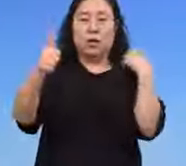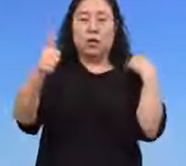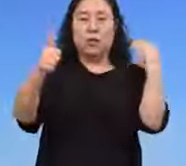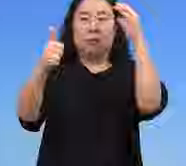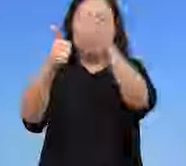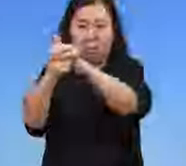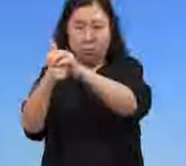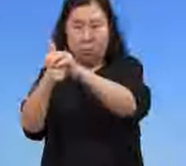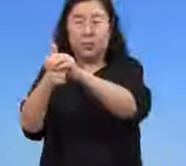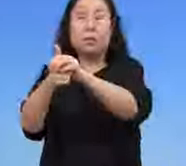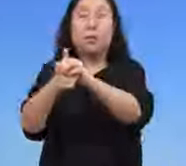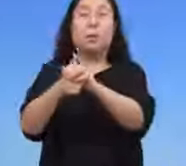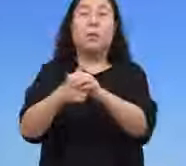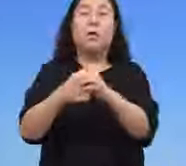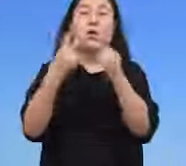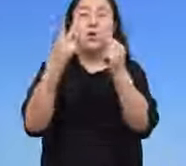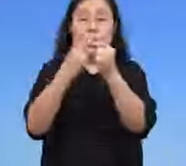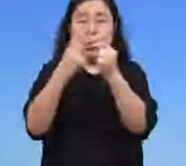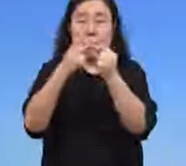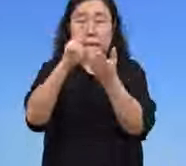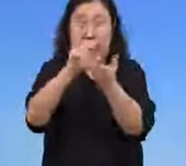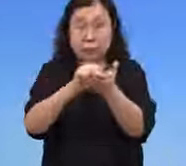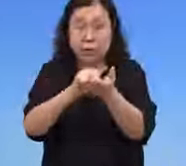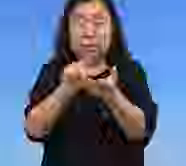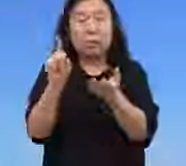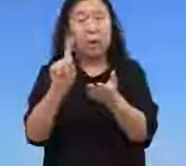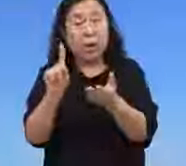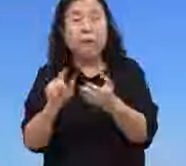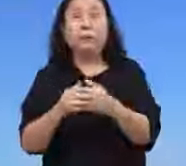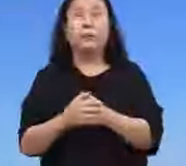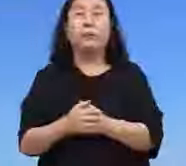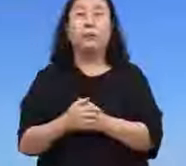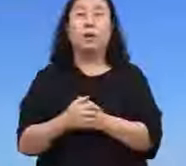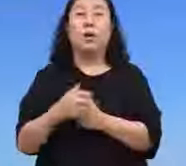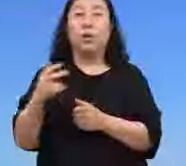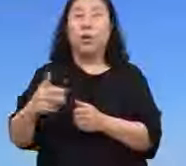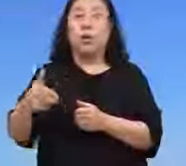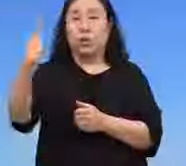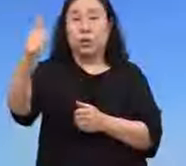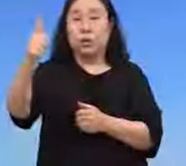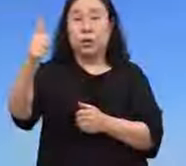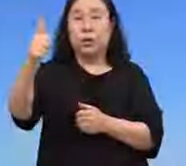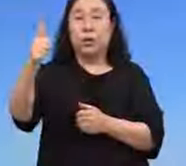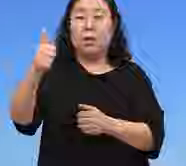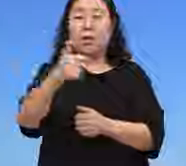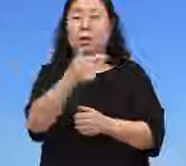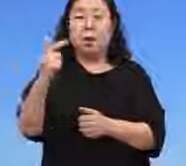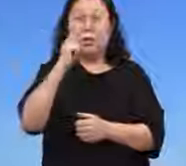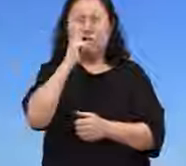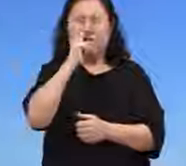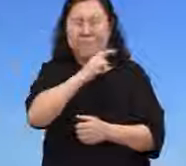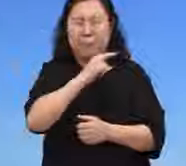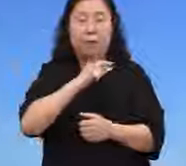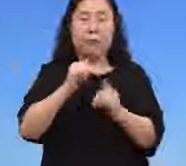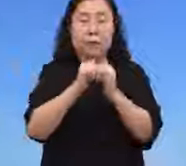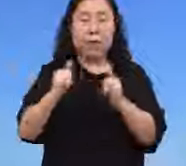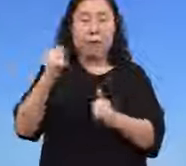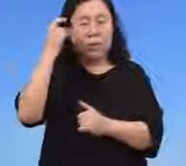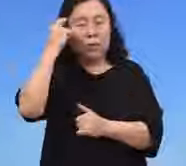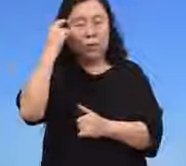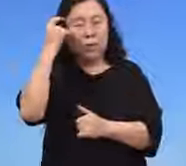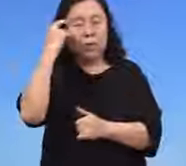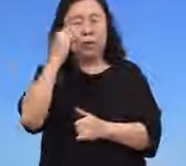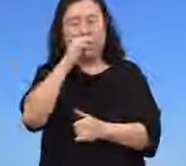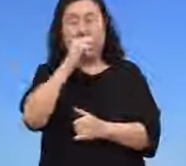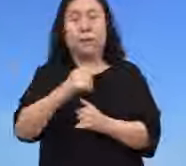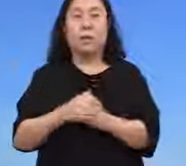그런가 하면은 두 번째로 이 세 번째 종이 가진 문제가 뭐냐 하니까, 지금 주인을 너무나 나쁜 사람으로 매도하고